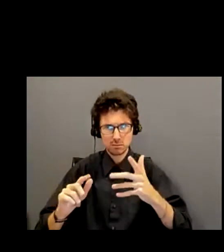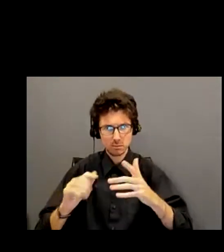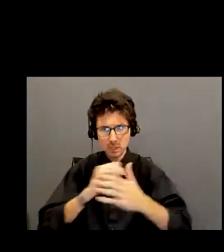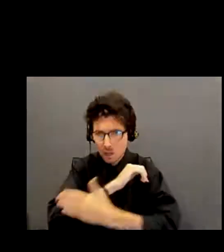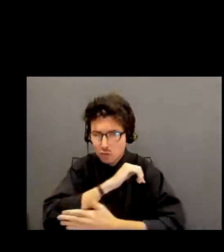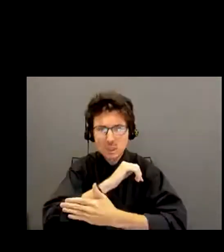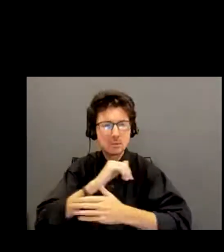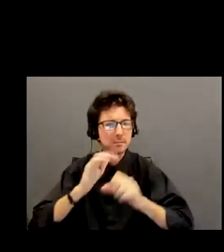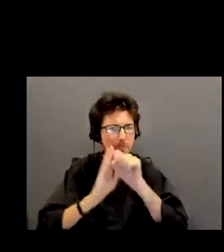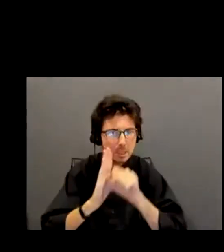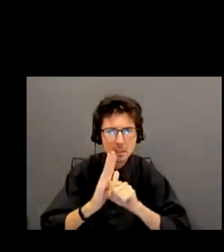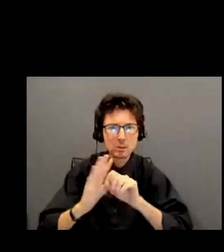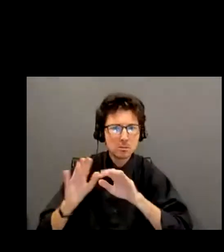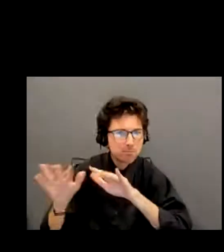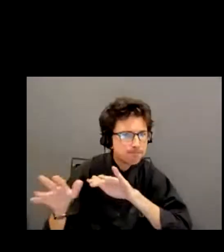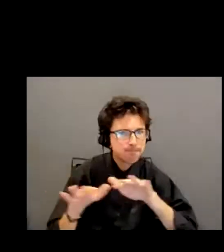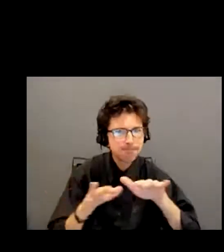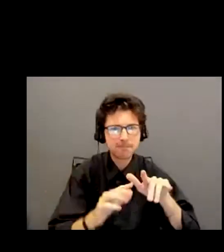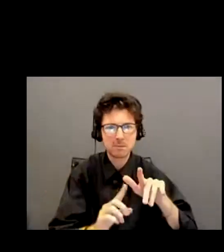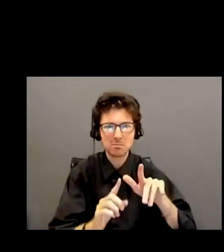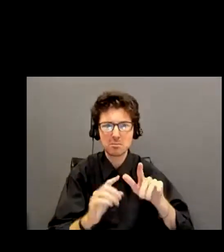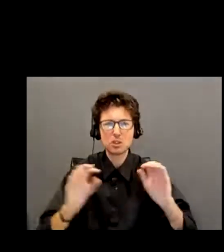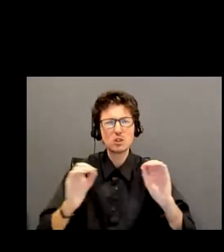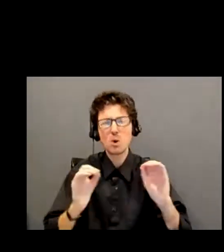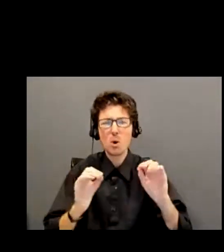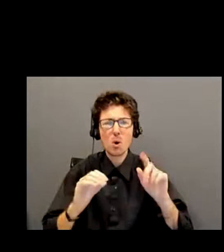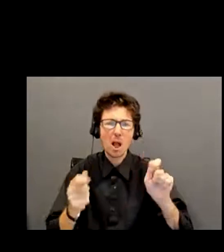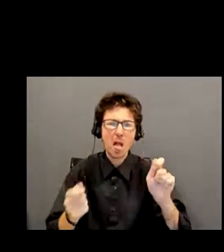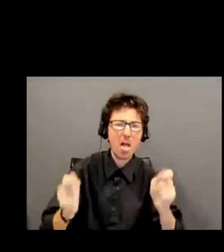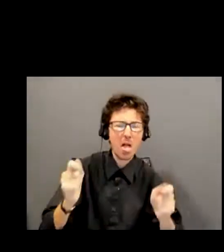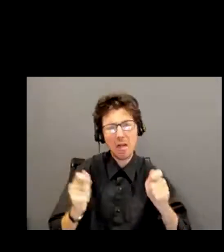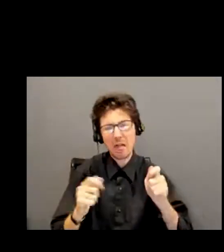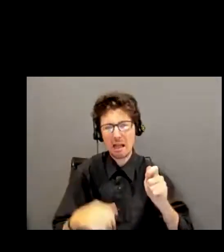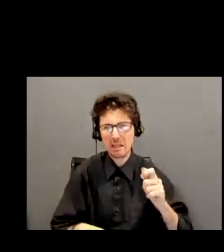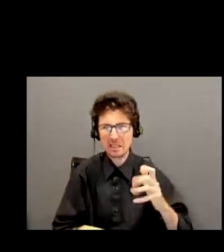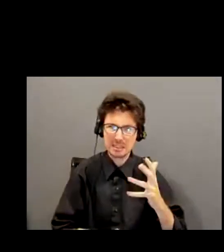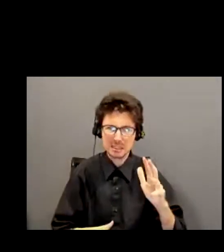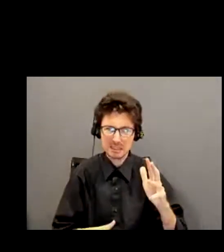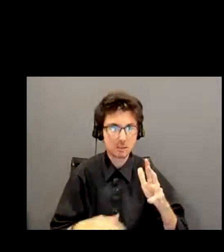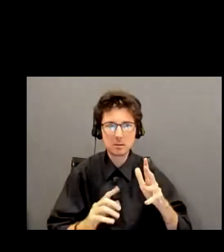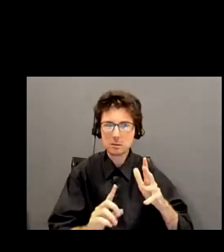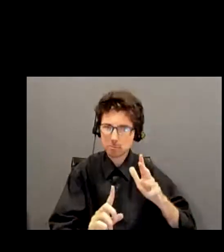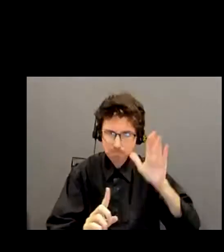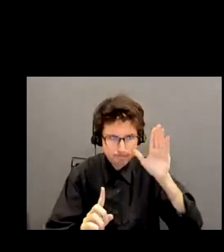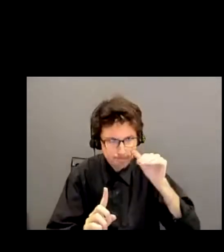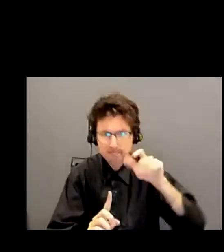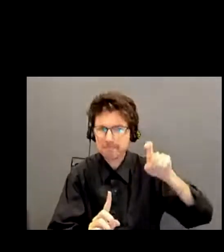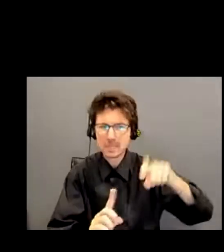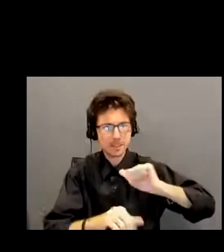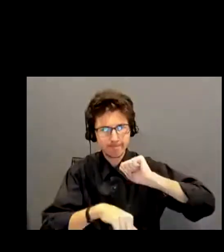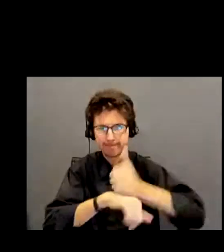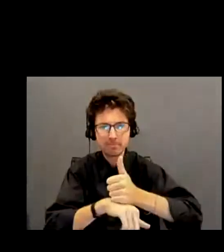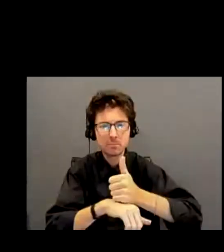compromis, contribuer, développer et à promouvoir des projets uniques pour les